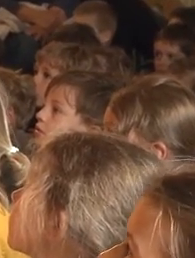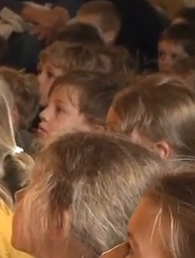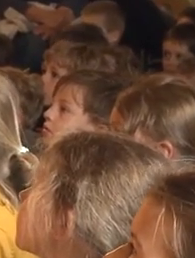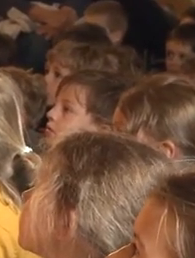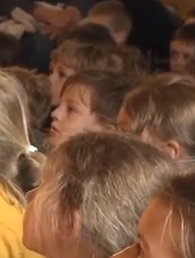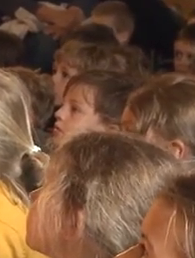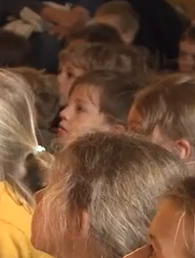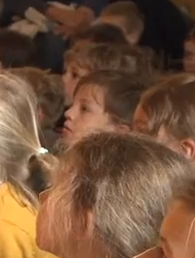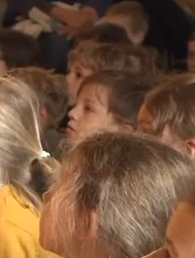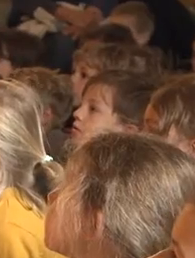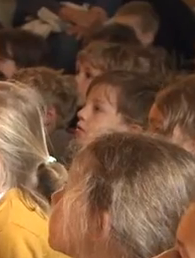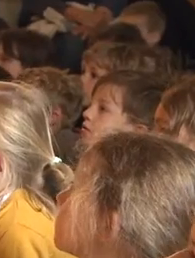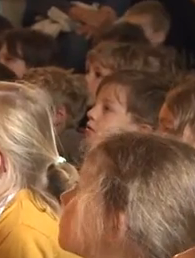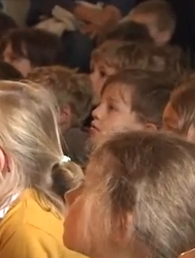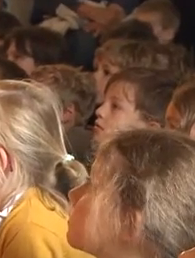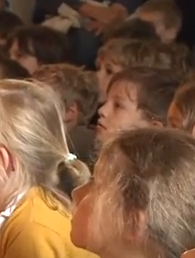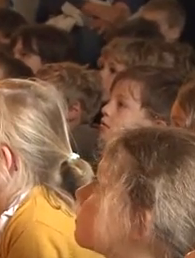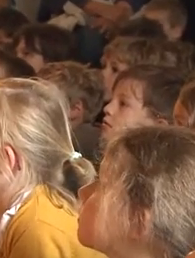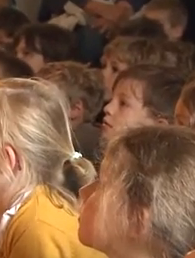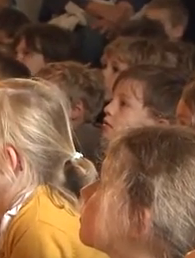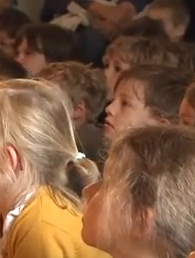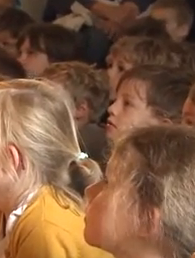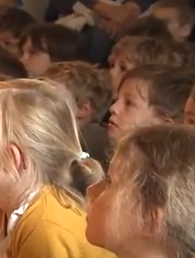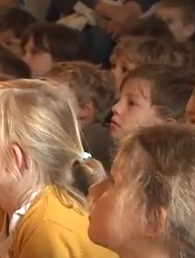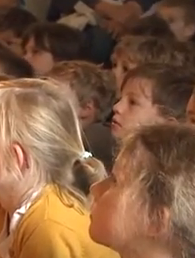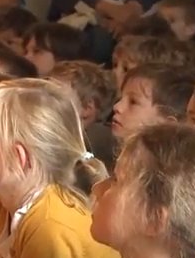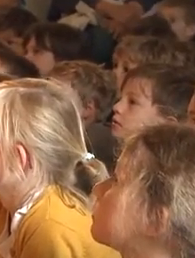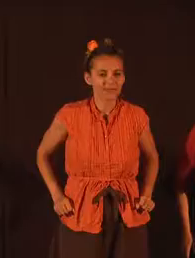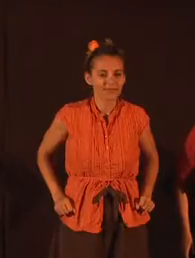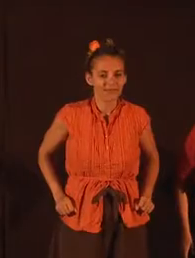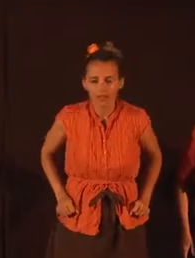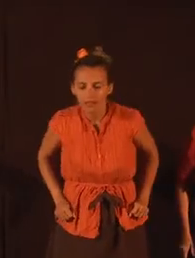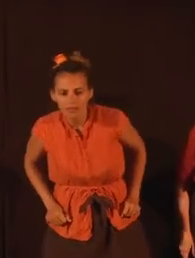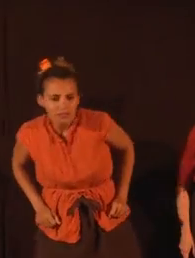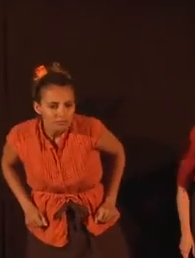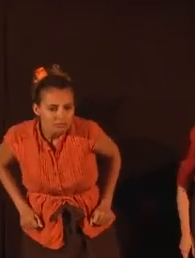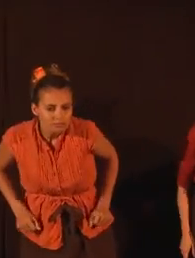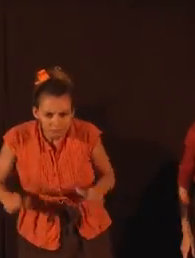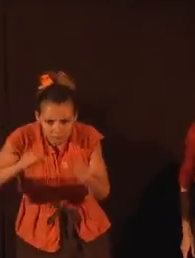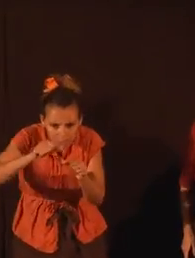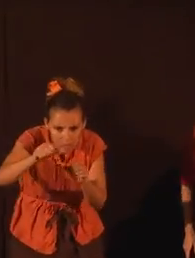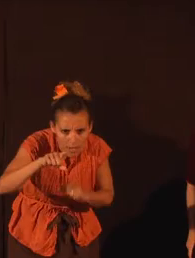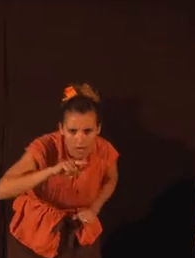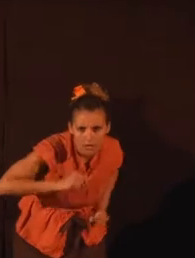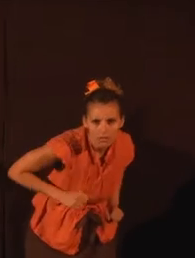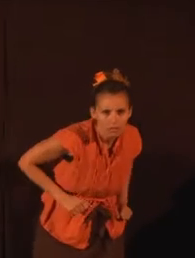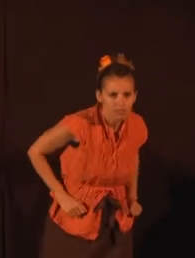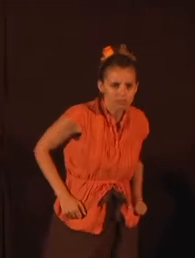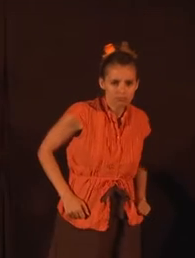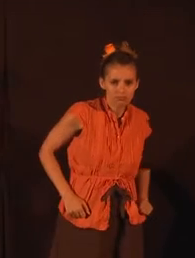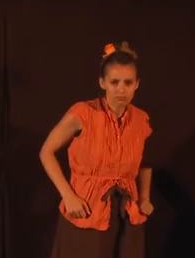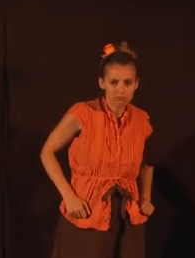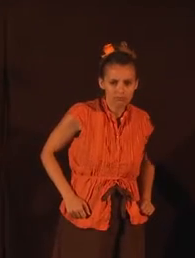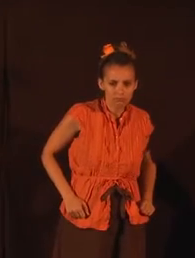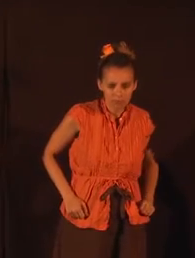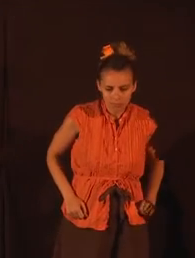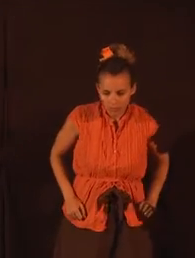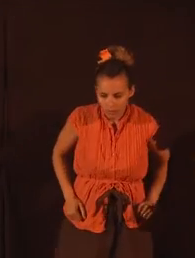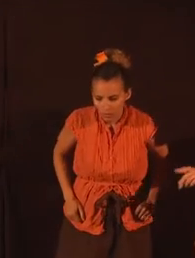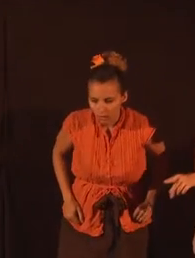communication gestuelle, les signes avec les bébés, là, c'est vraiment plus du vocabulaire signé, plus que de la langue des signes française. La petite